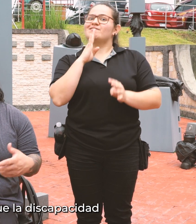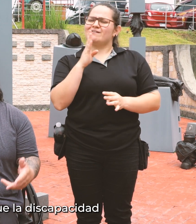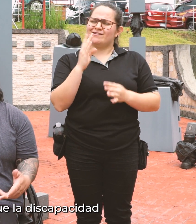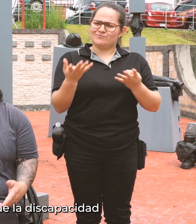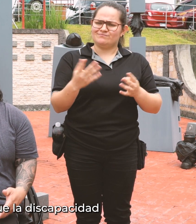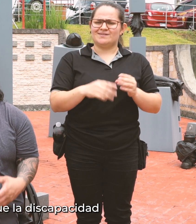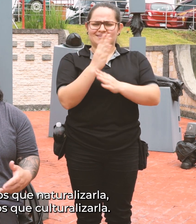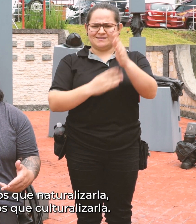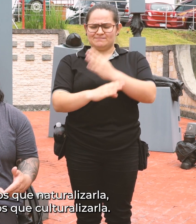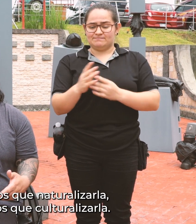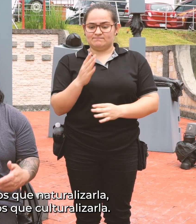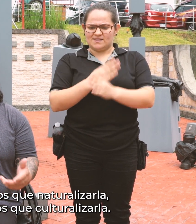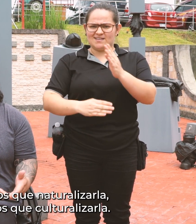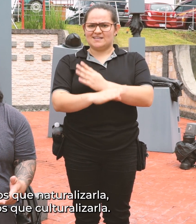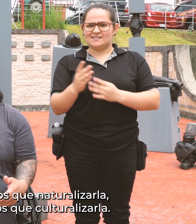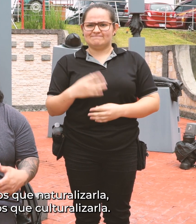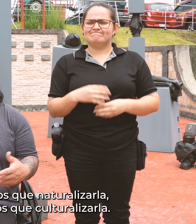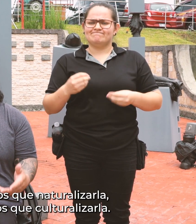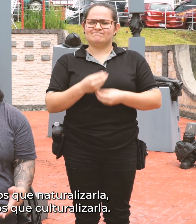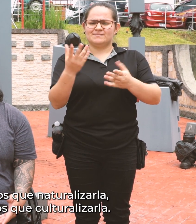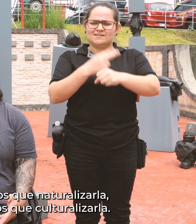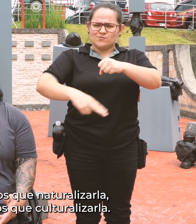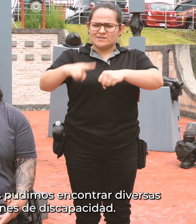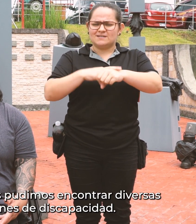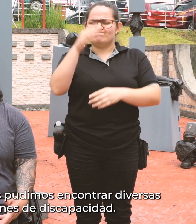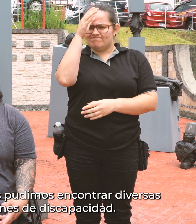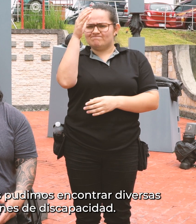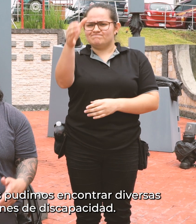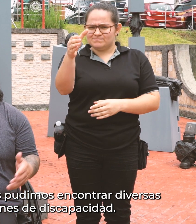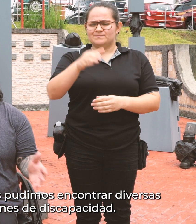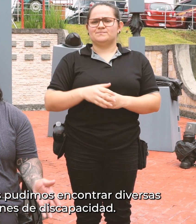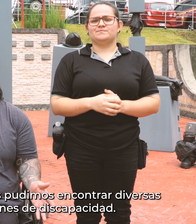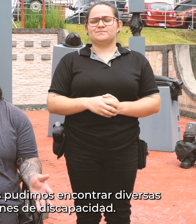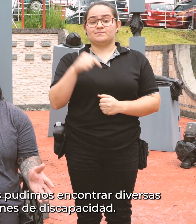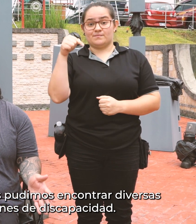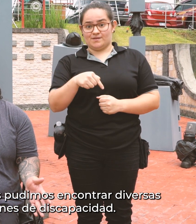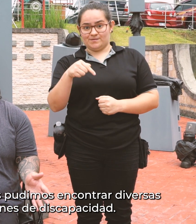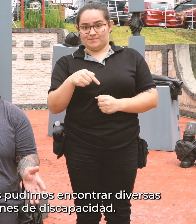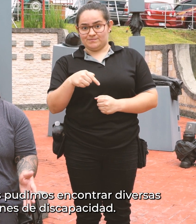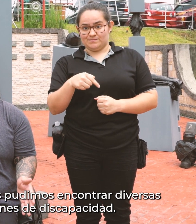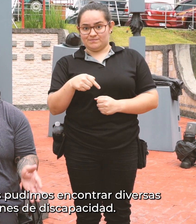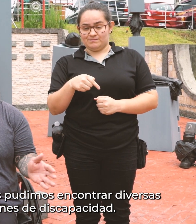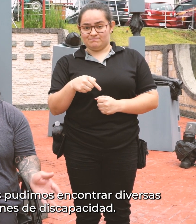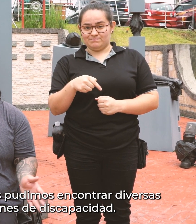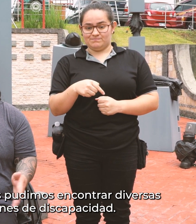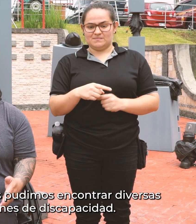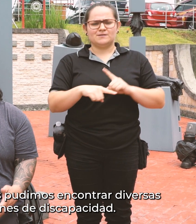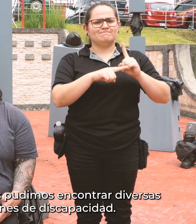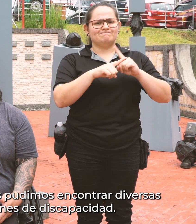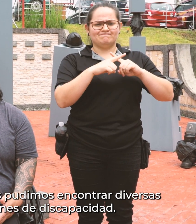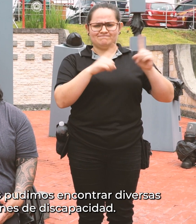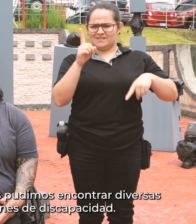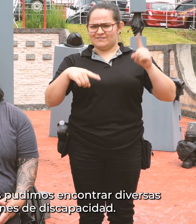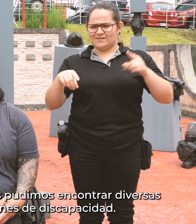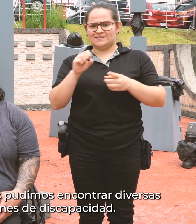porque la discapacidad tenemos que naturalizarla, tenemos que culturalizarla. Aquí mismo nos pudimos encontrar diversas situaciones